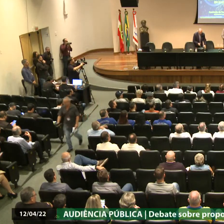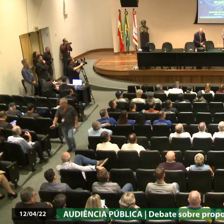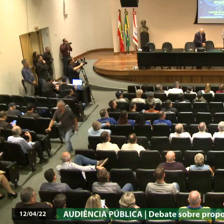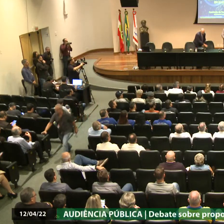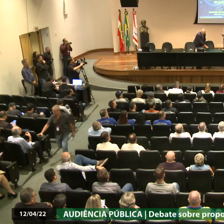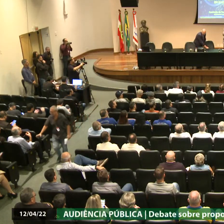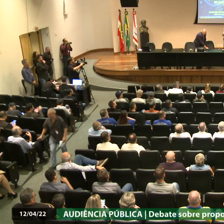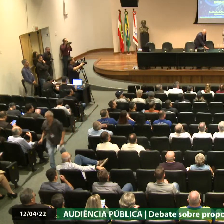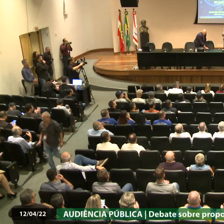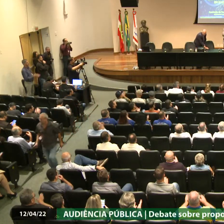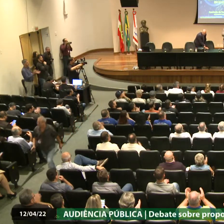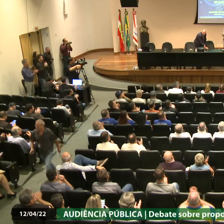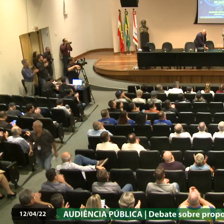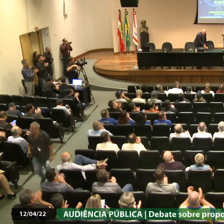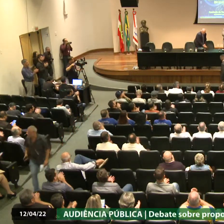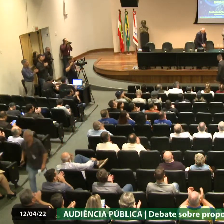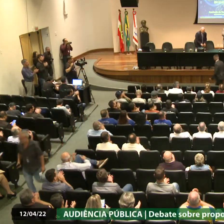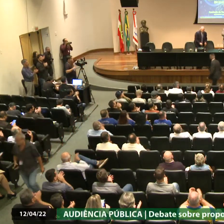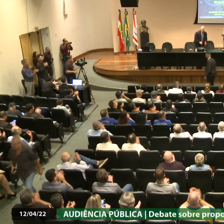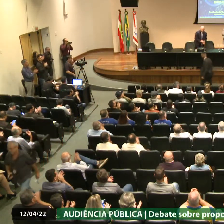seif Júnior